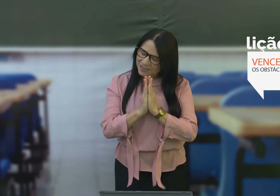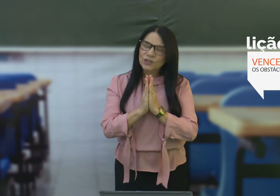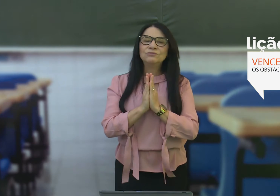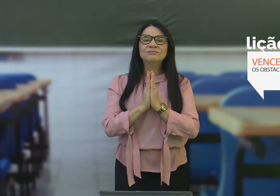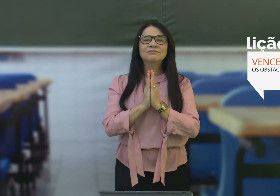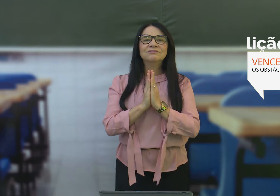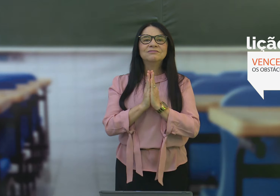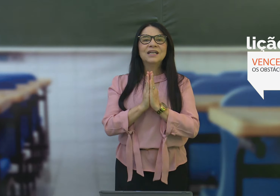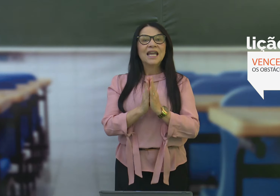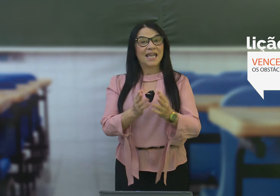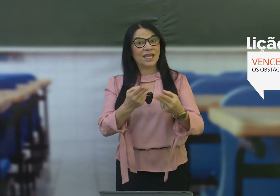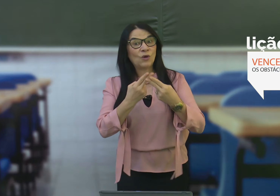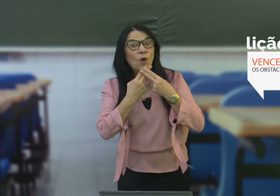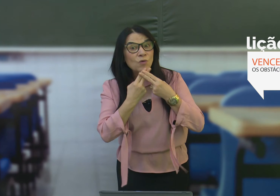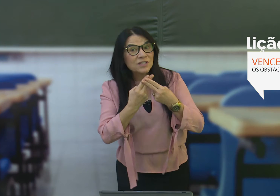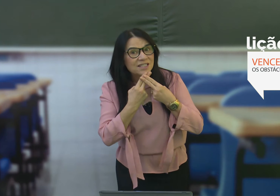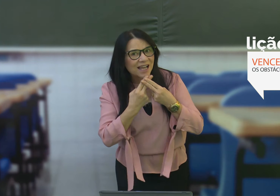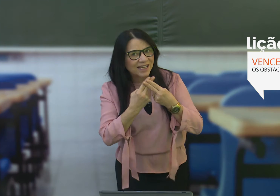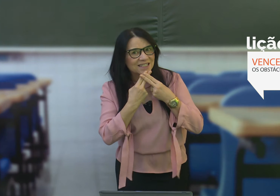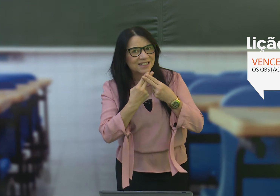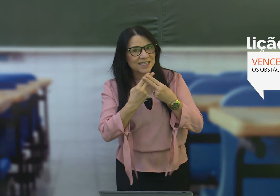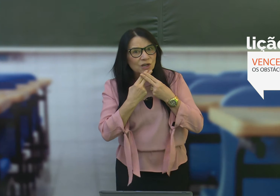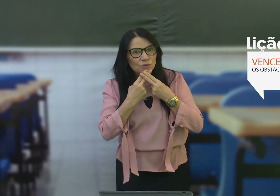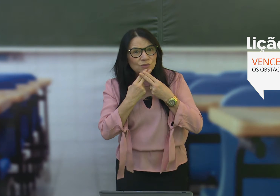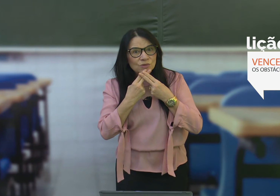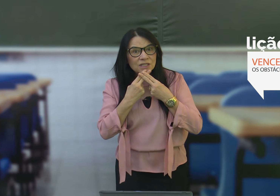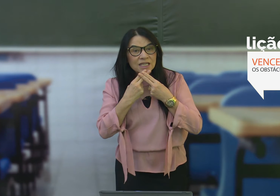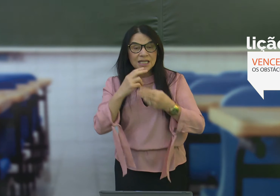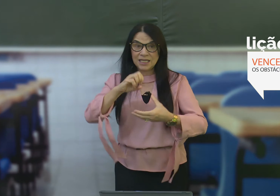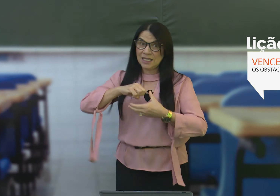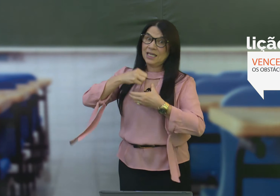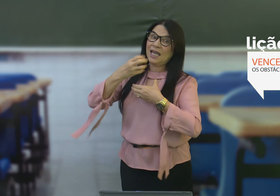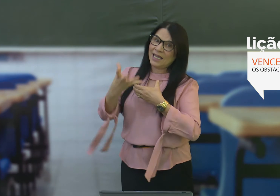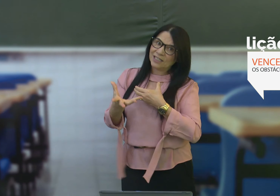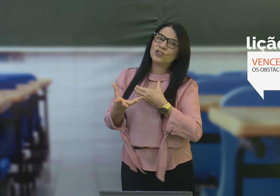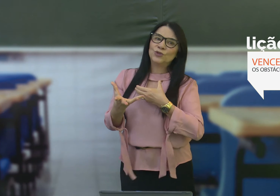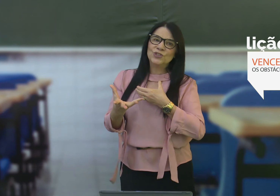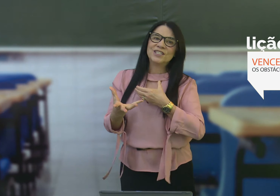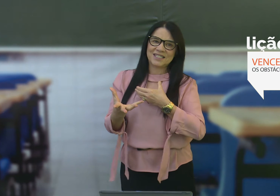oração, em consagração e em atitudes.